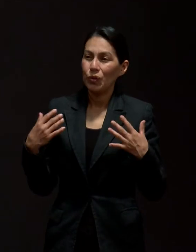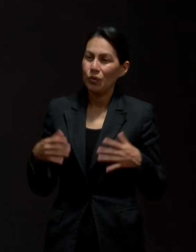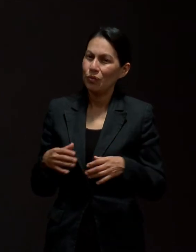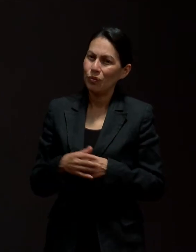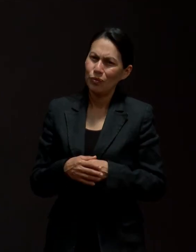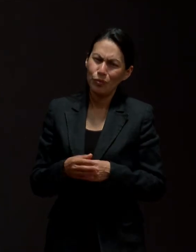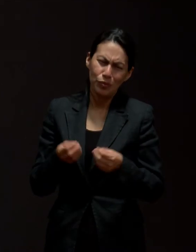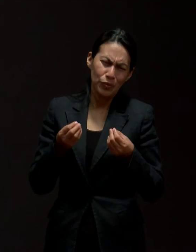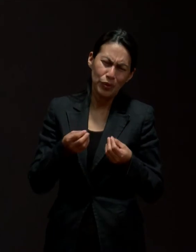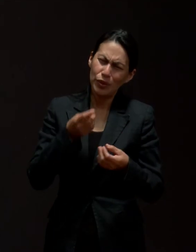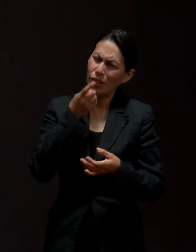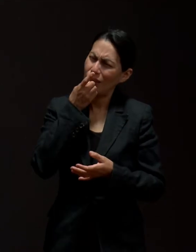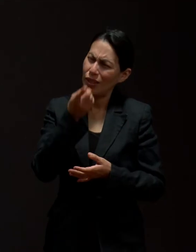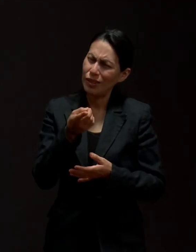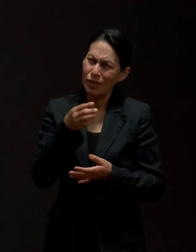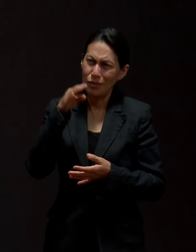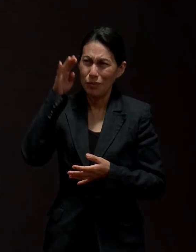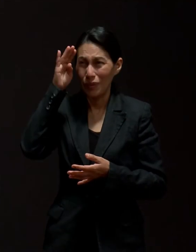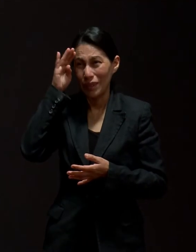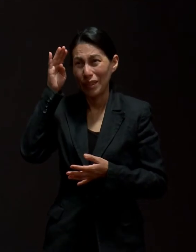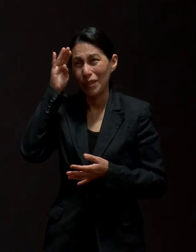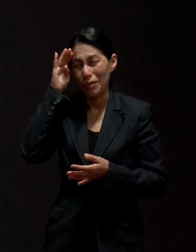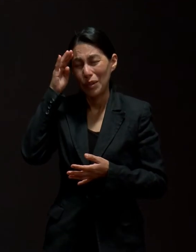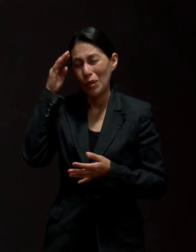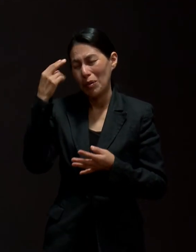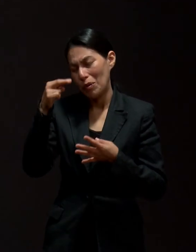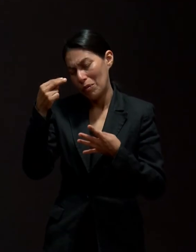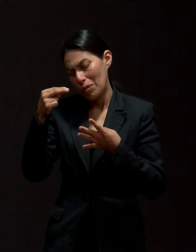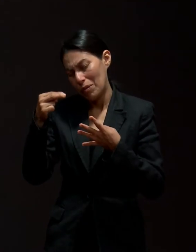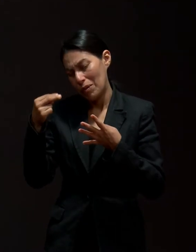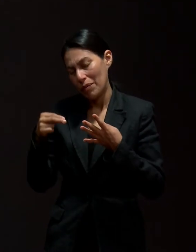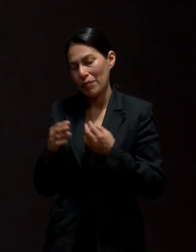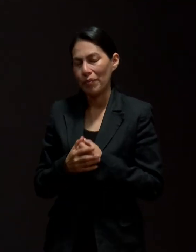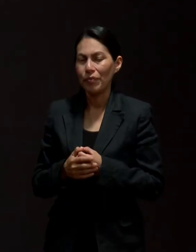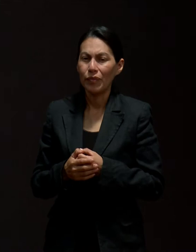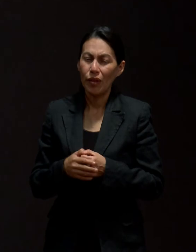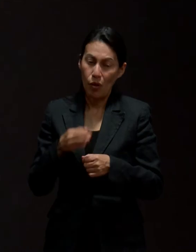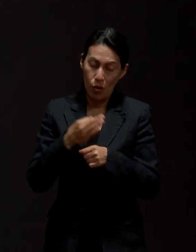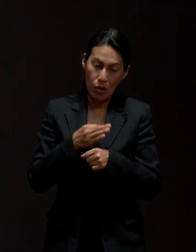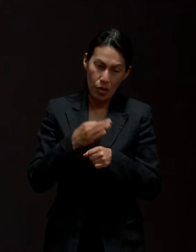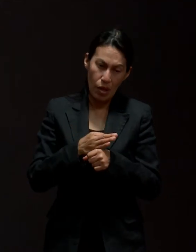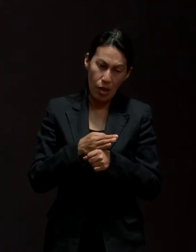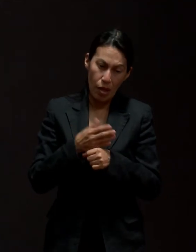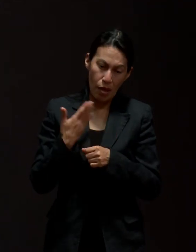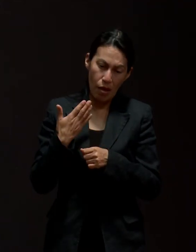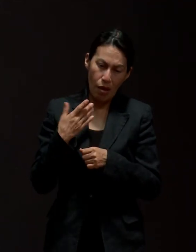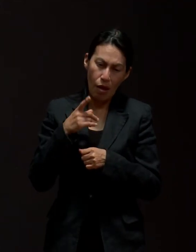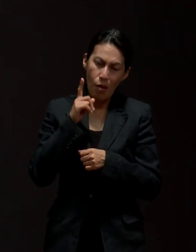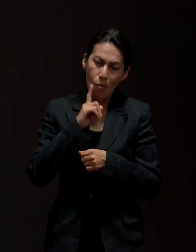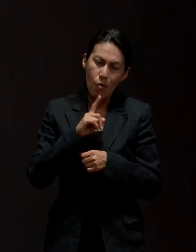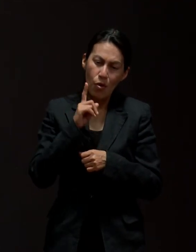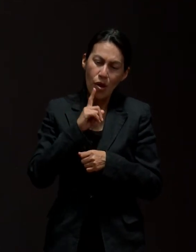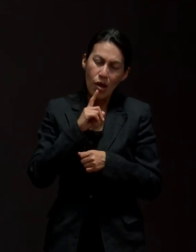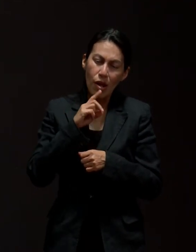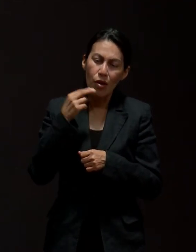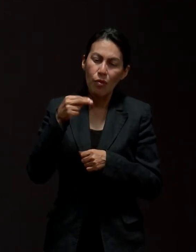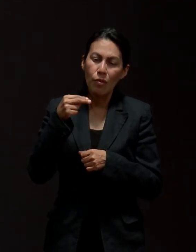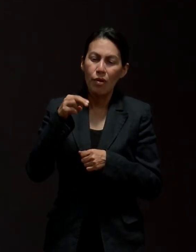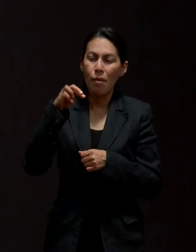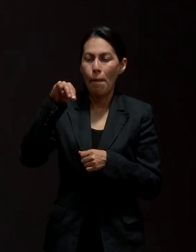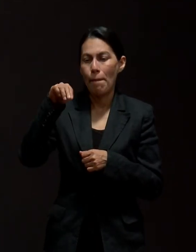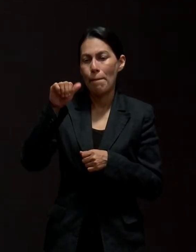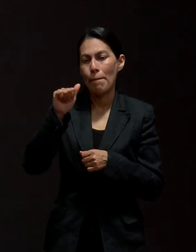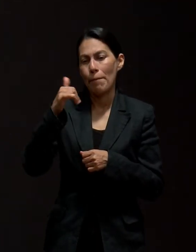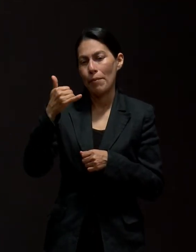crecer en esa fe. Hay mucho que hablar. Mucho que hablar. Estoy pensando en nombres. Ahorita se bautizó una